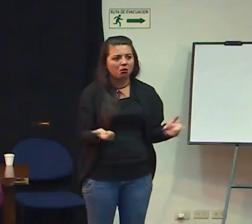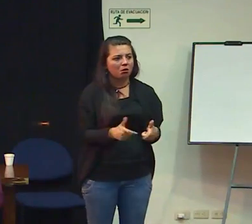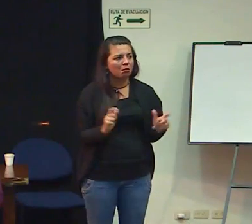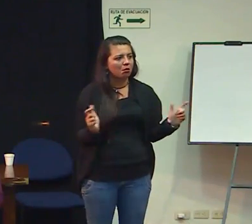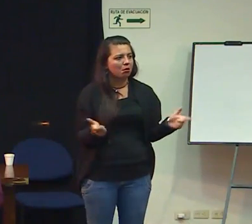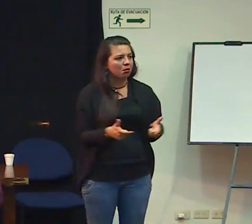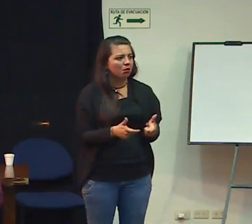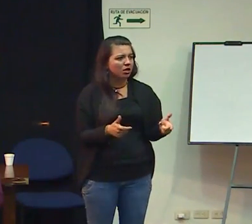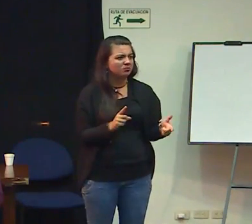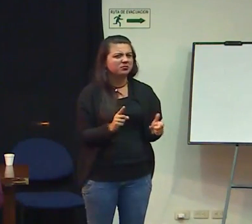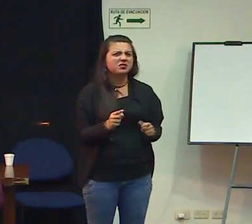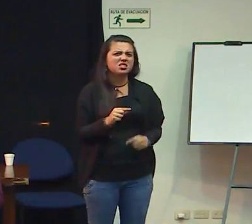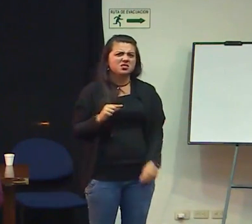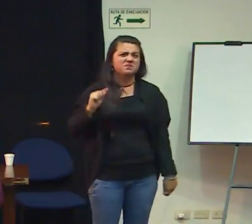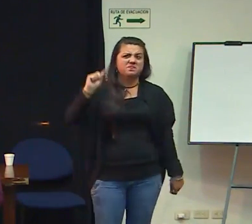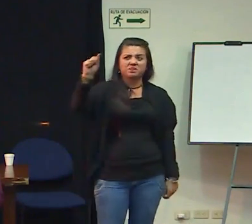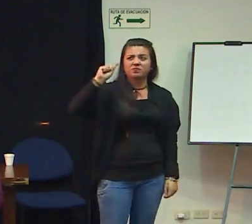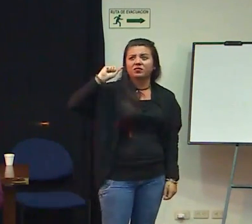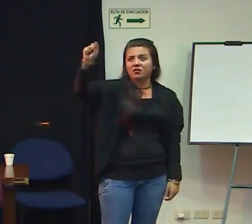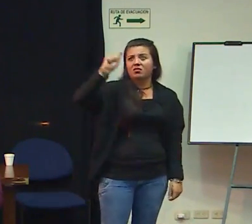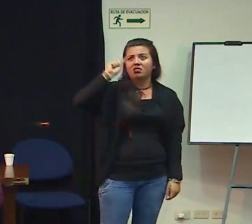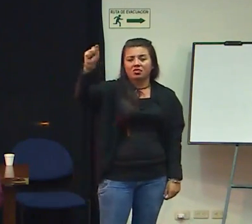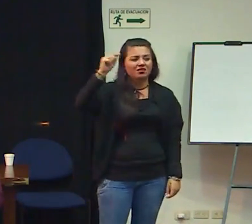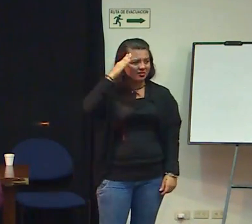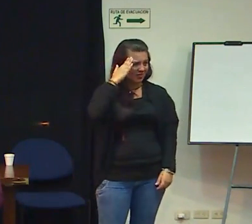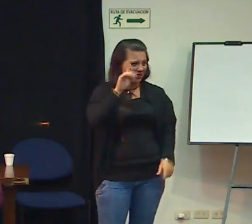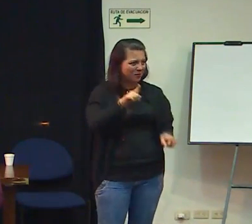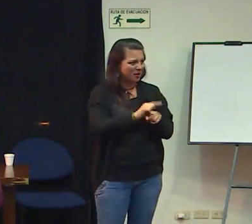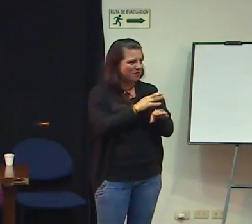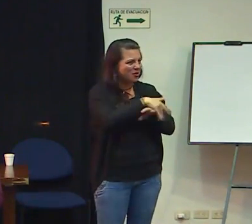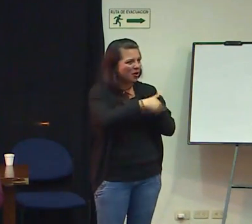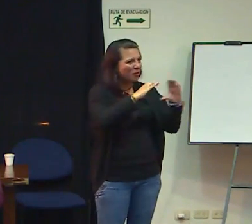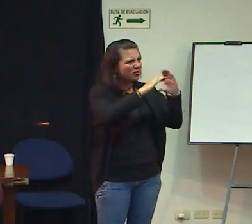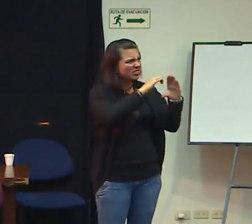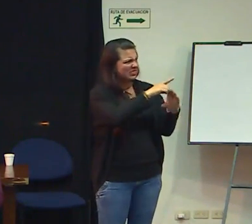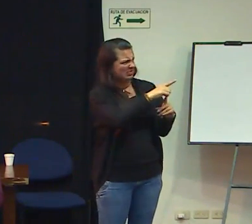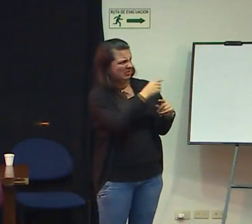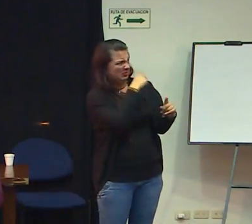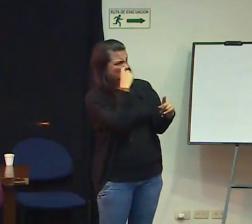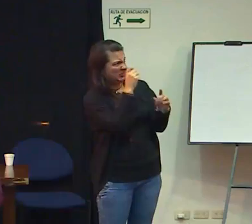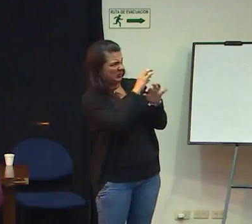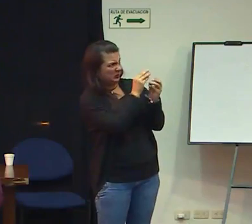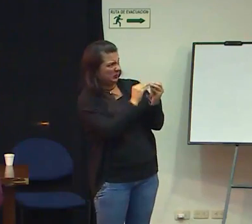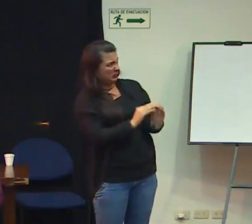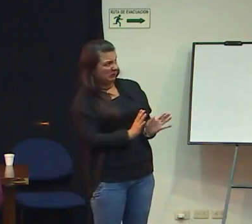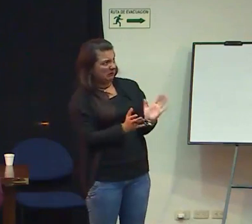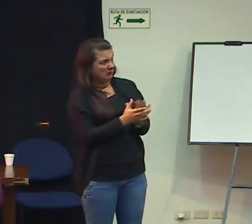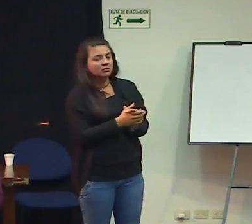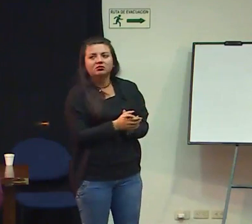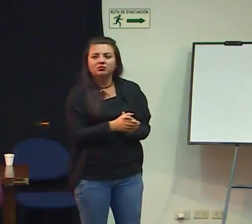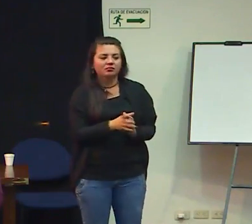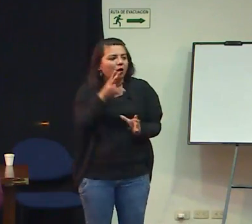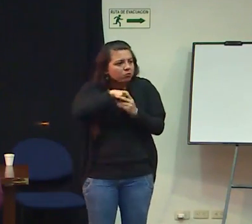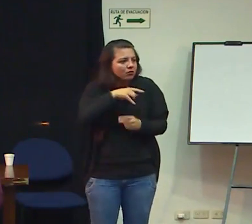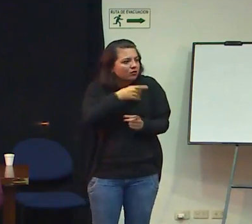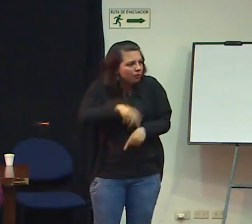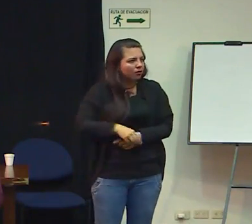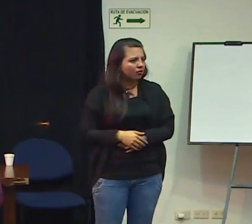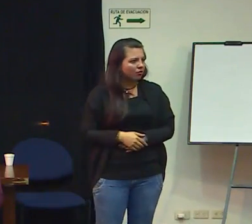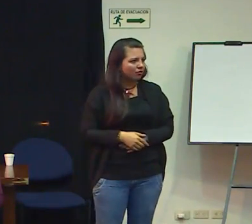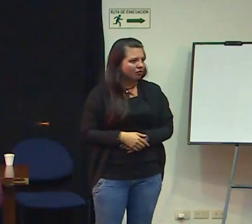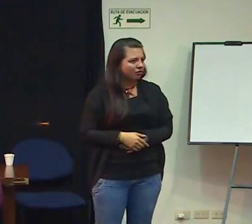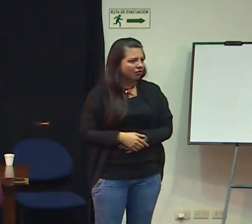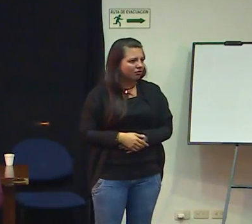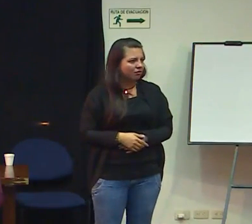dice, criticamos el amarillismo de los medios de comunicación, pero nosotros mismos lo ejercemos dentro de la universidad.